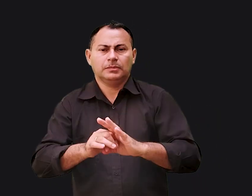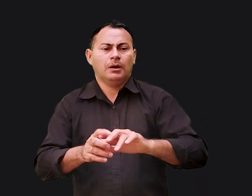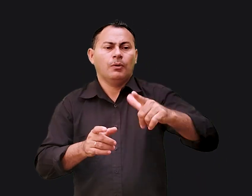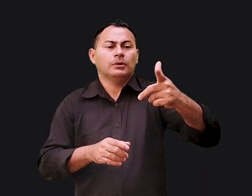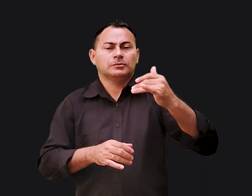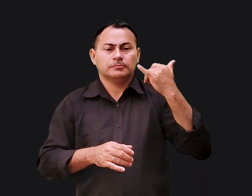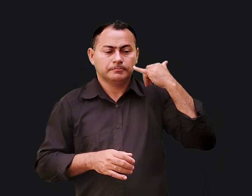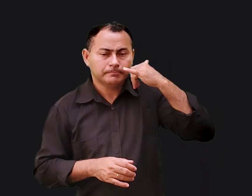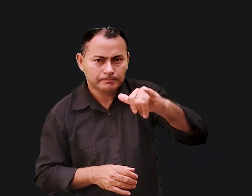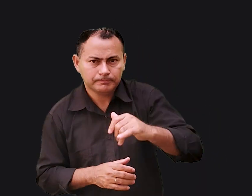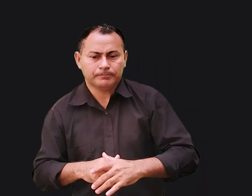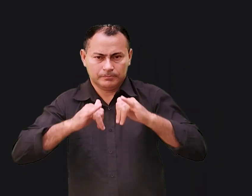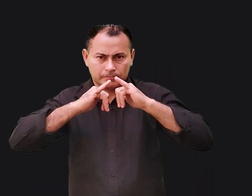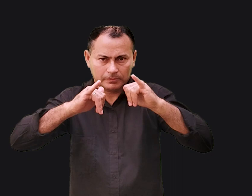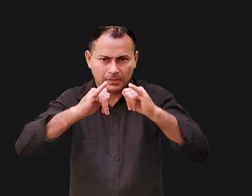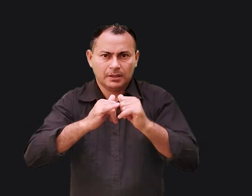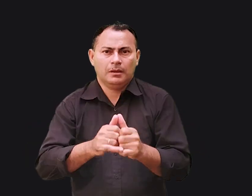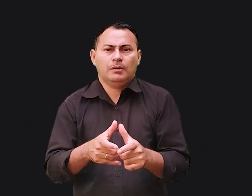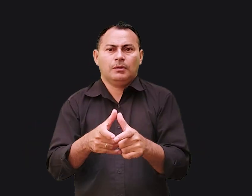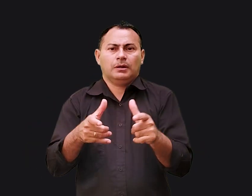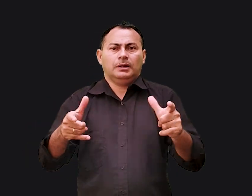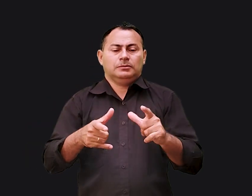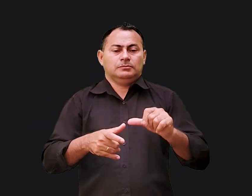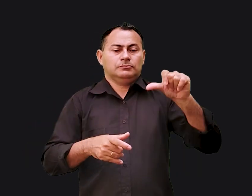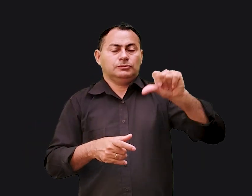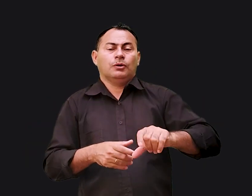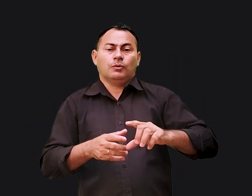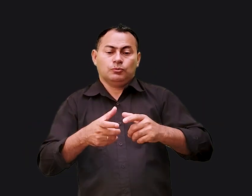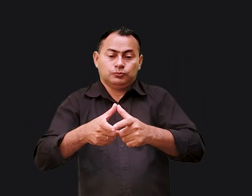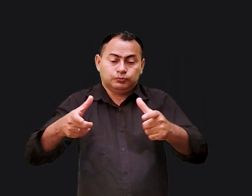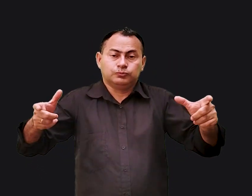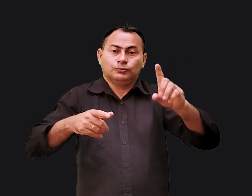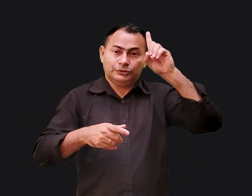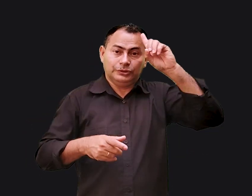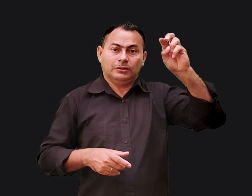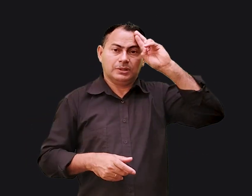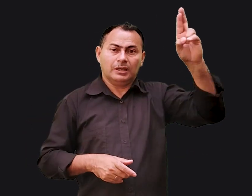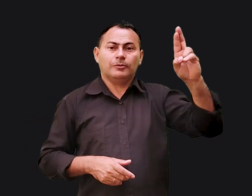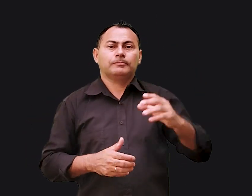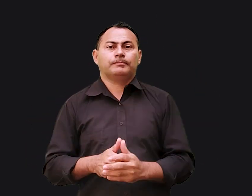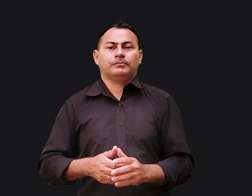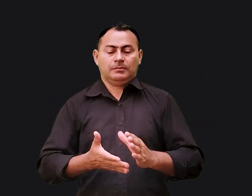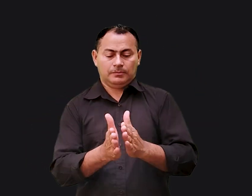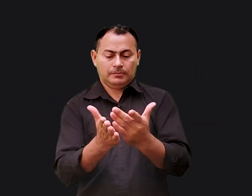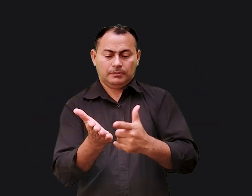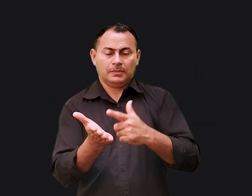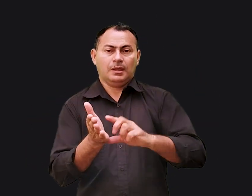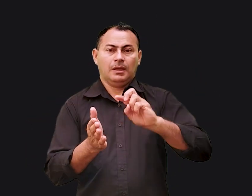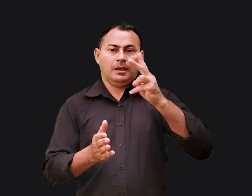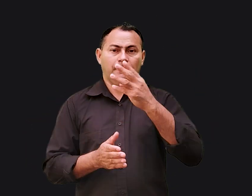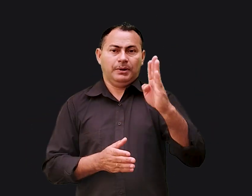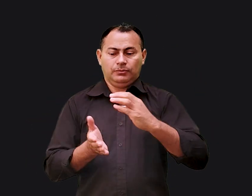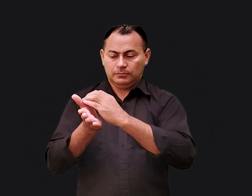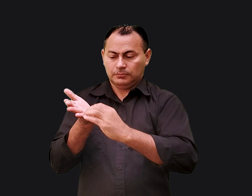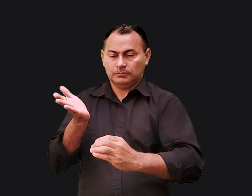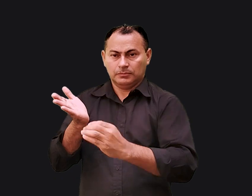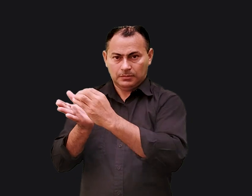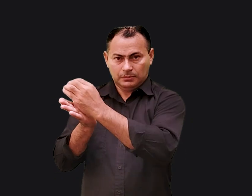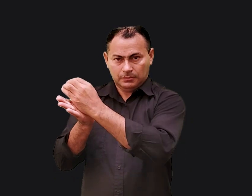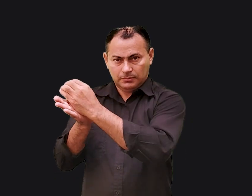aos outros profetas e prega sobre o grande e terrível dia do Senhor. O livro de Hebreus, no capítulo 12, cita esse